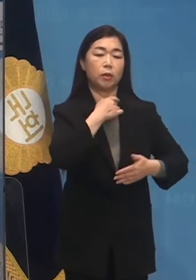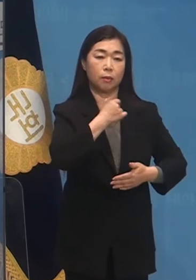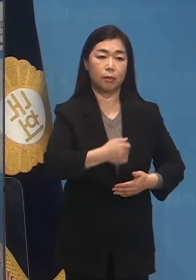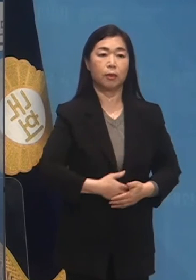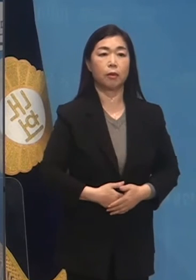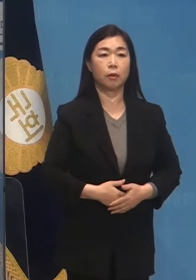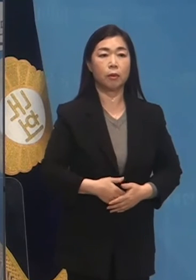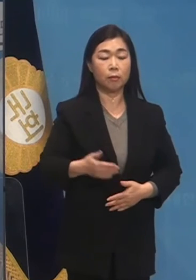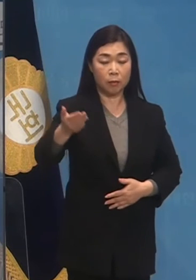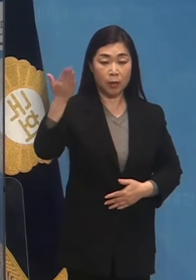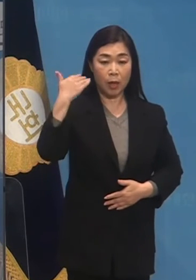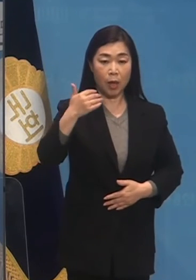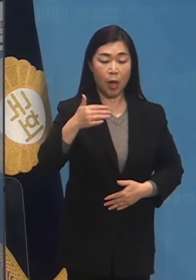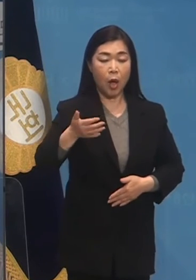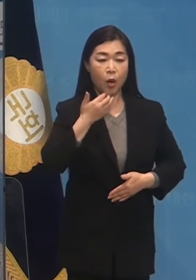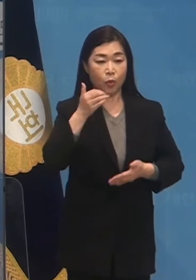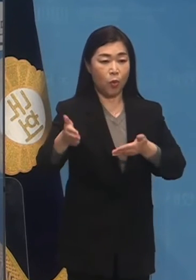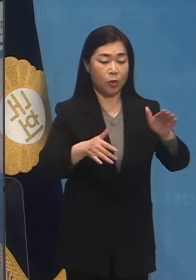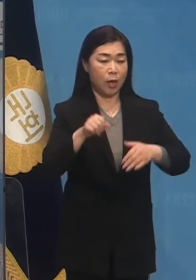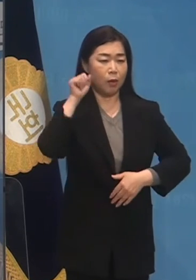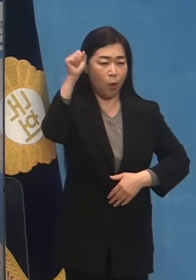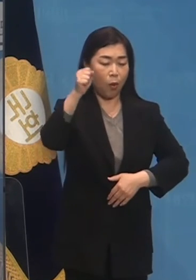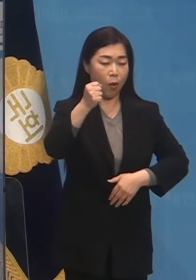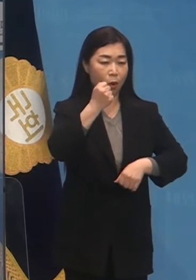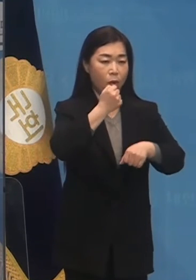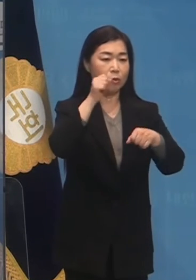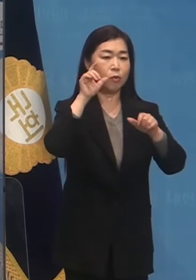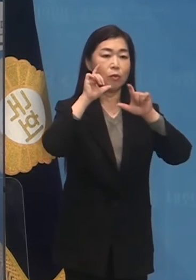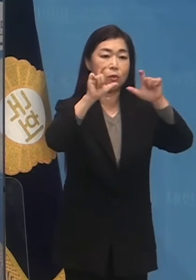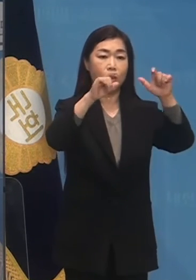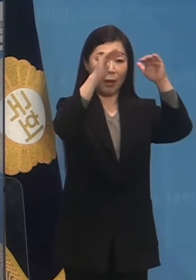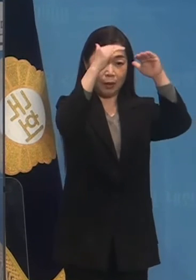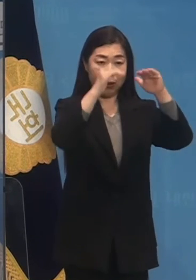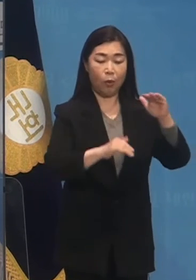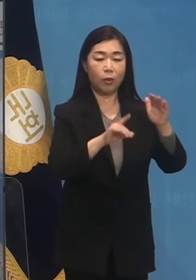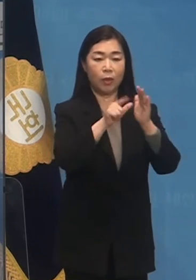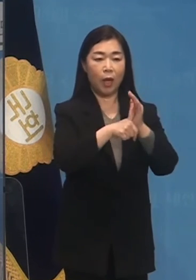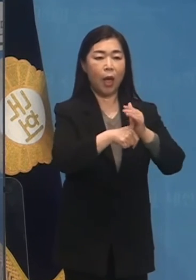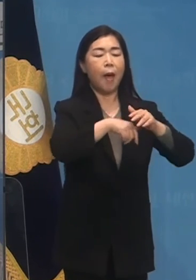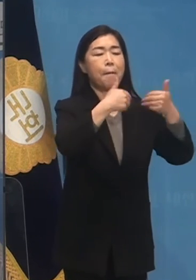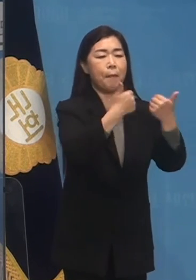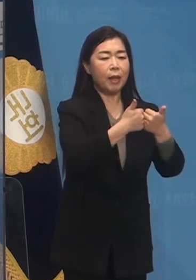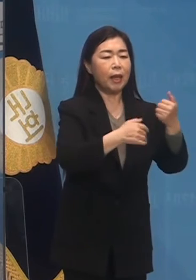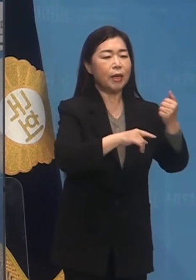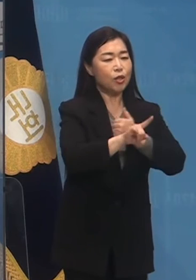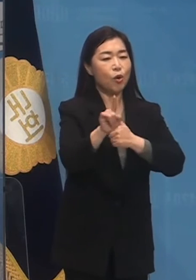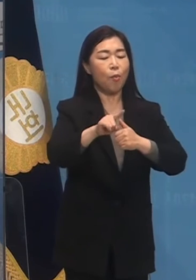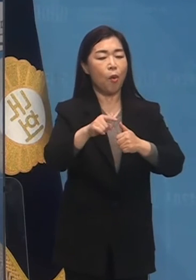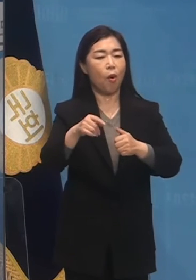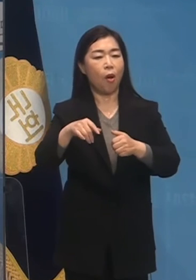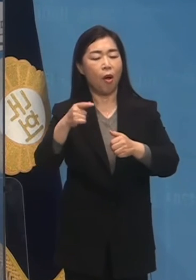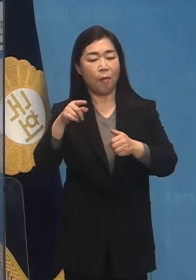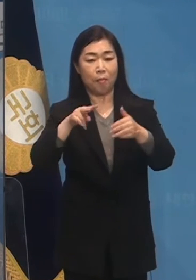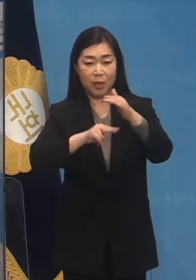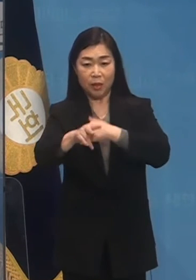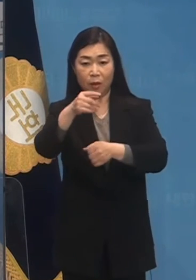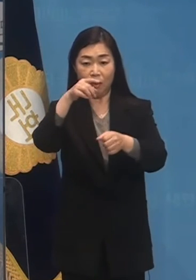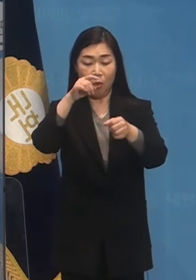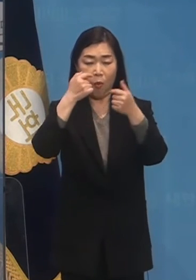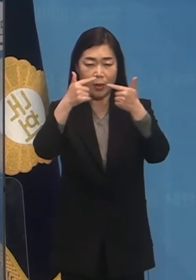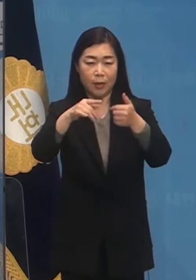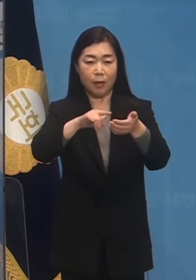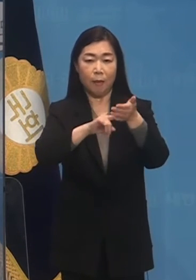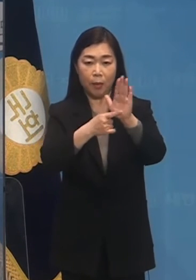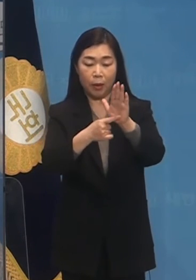도지사 선거 과정에서 저는 무엇을 반대하는가는 분명히 했지만 무엇을 정책으로, 비전으로 하는가 하는 것을